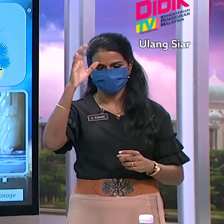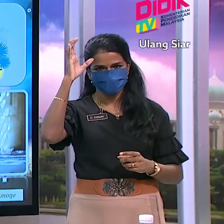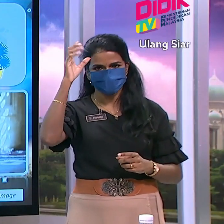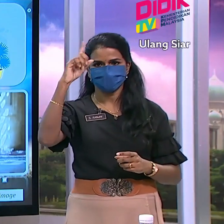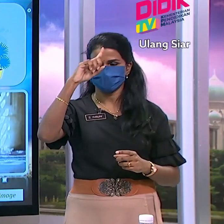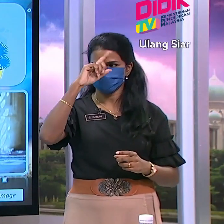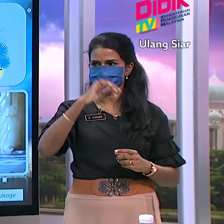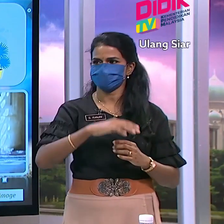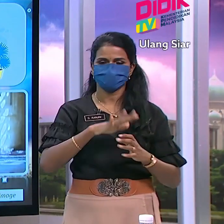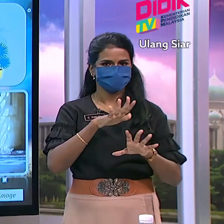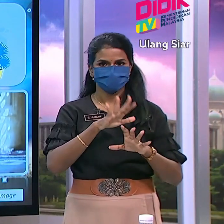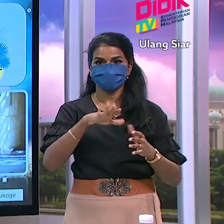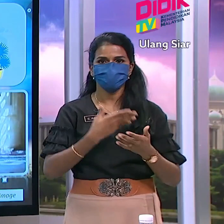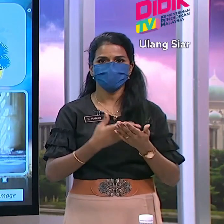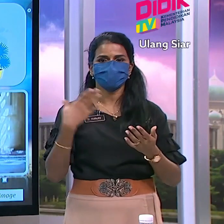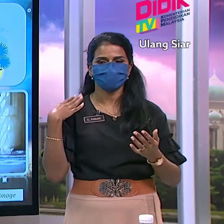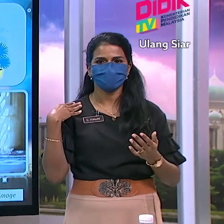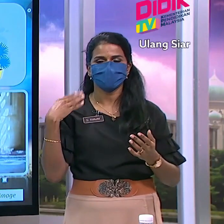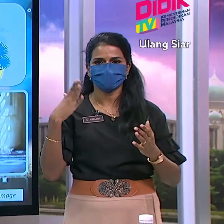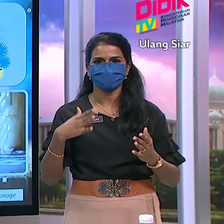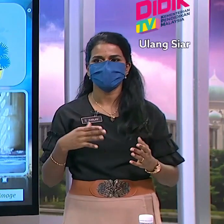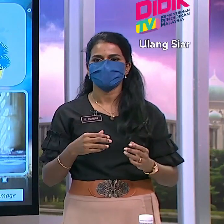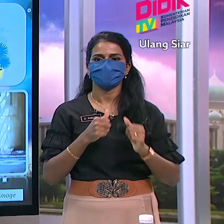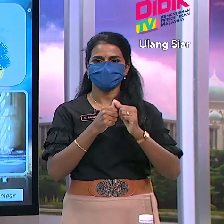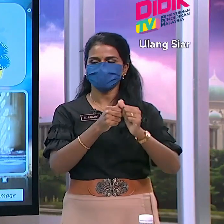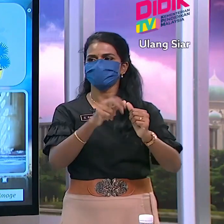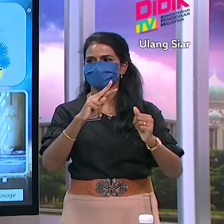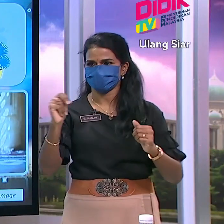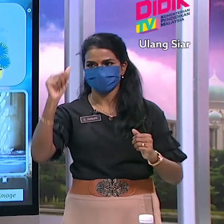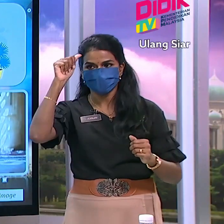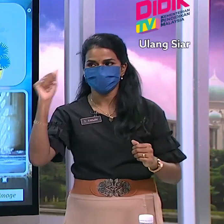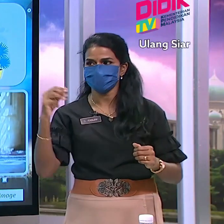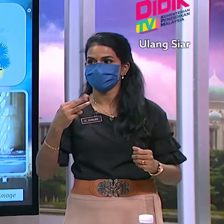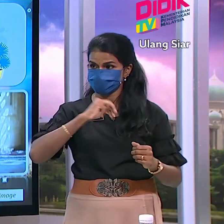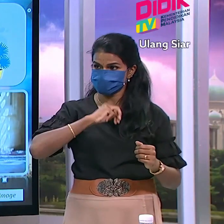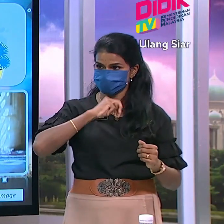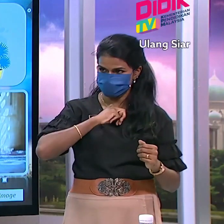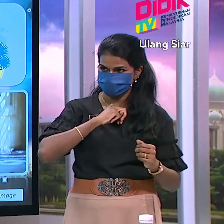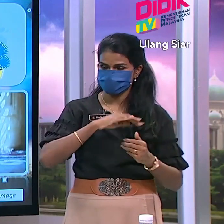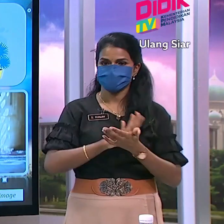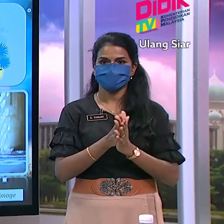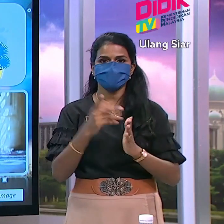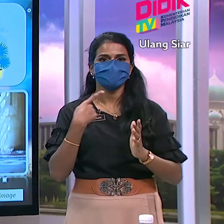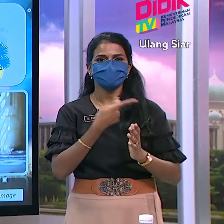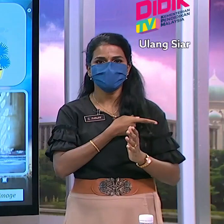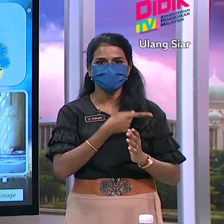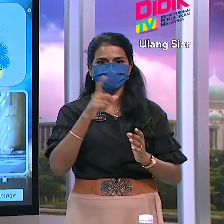Cina, India. Semua orang ada ikutan agama masing-masing. Jadi, kita